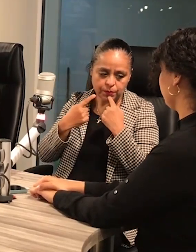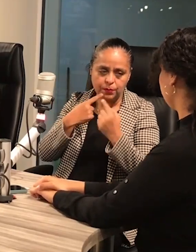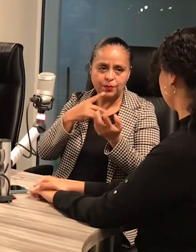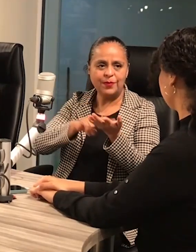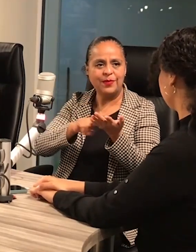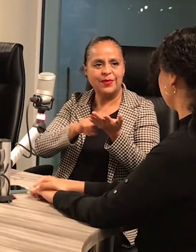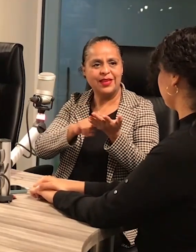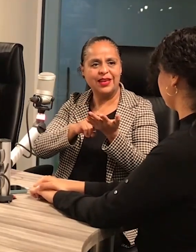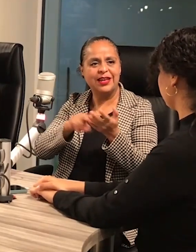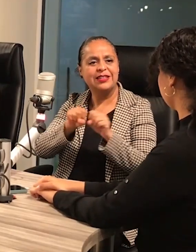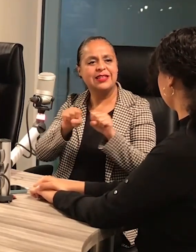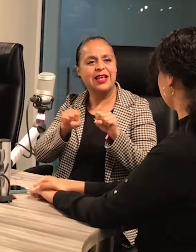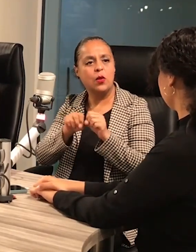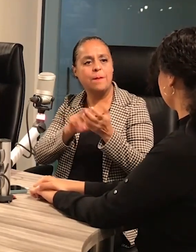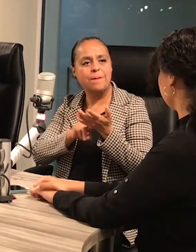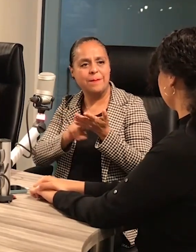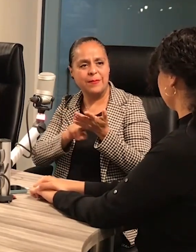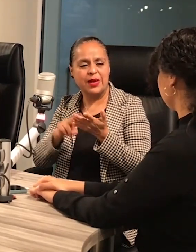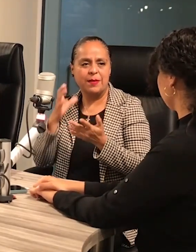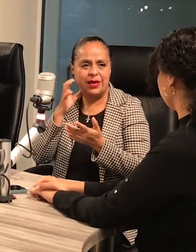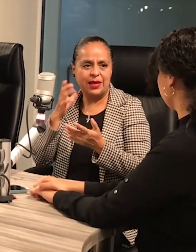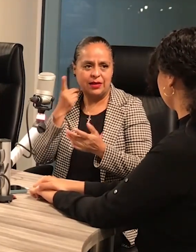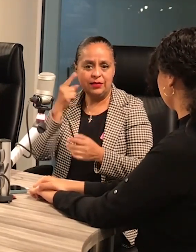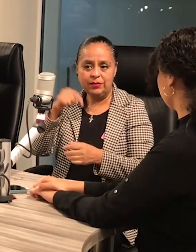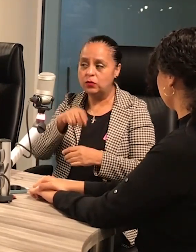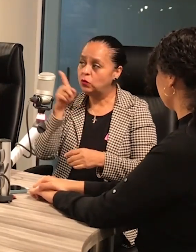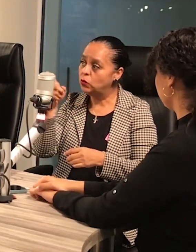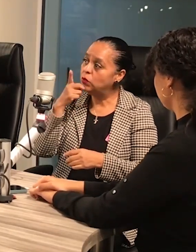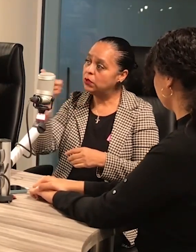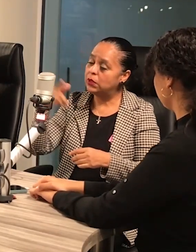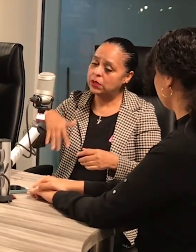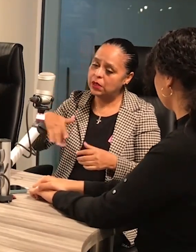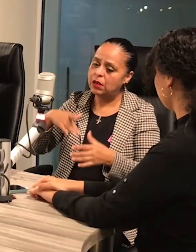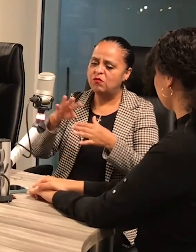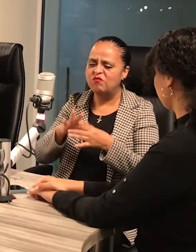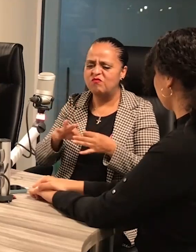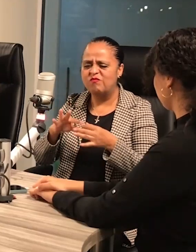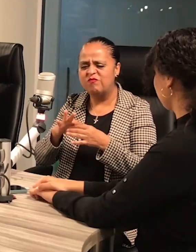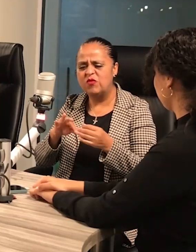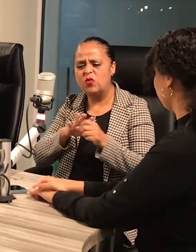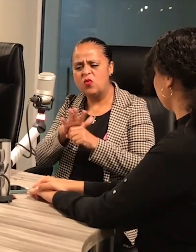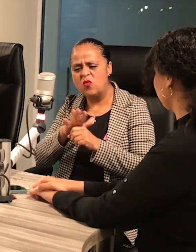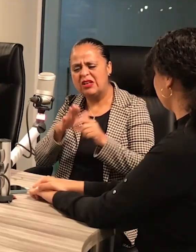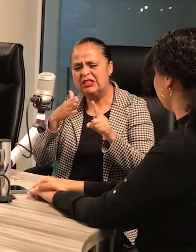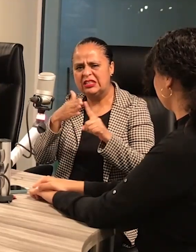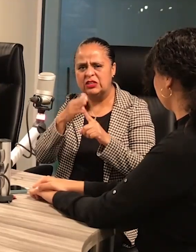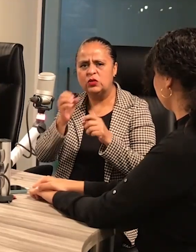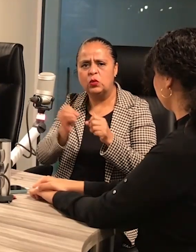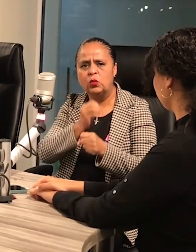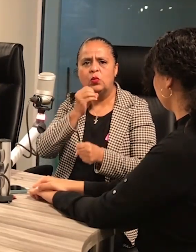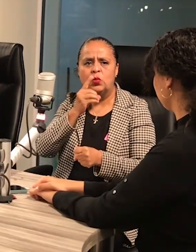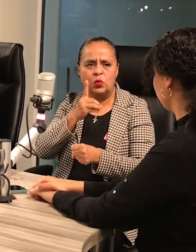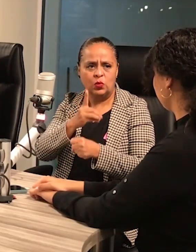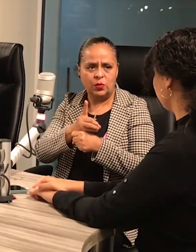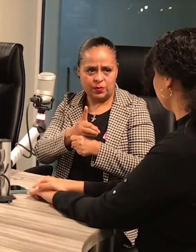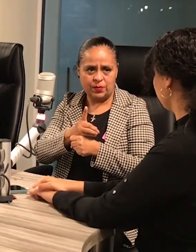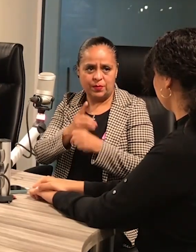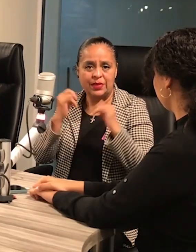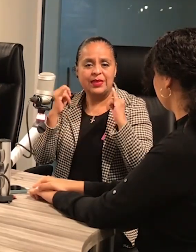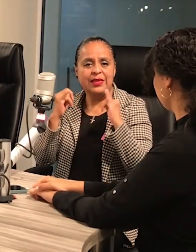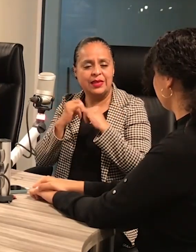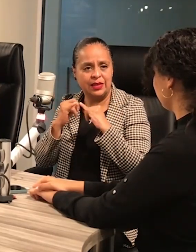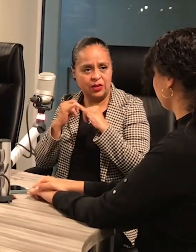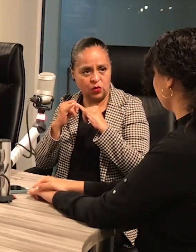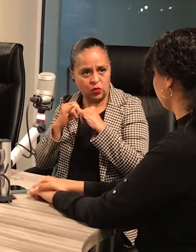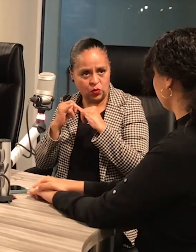de la Cámara de Diputados, en el que justamente, como lo mencionas, hablamos sobre estos retos y oportunidades que existen